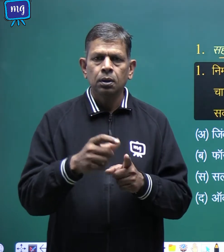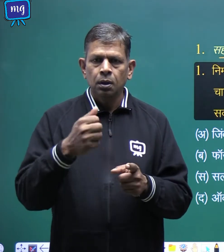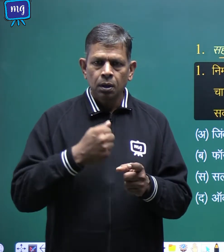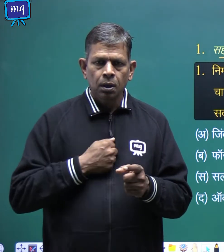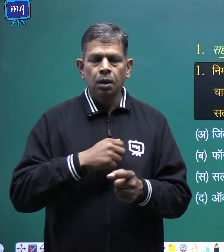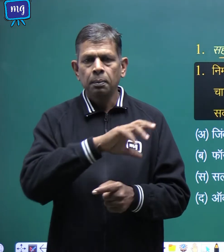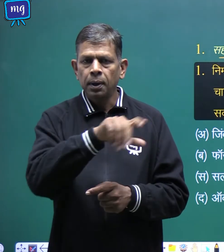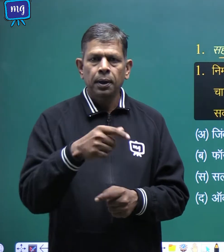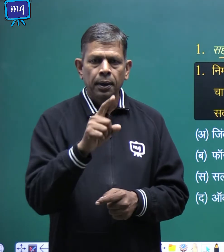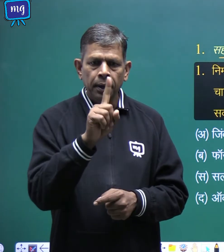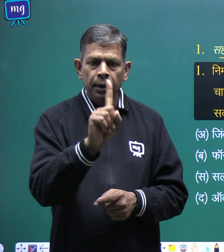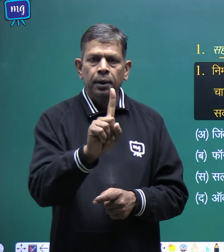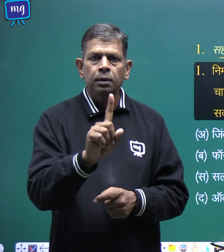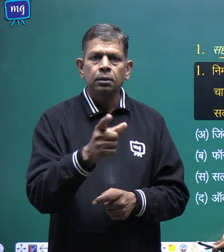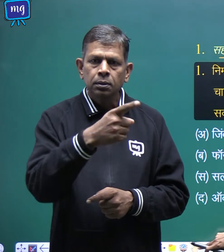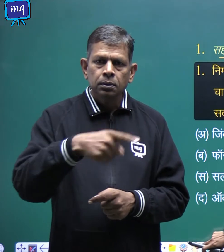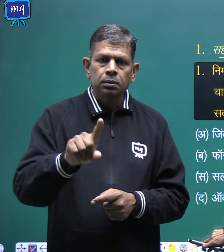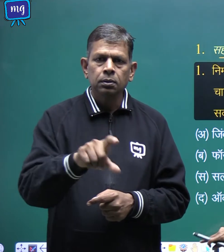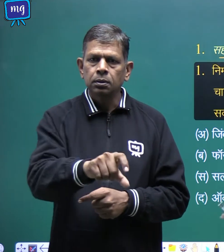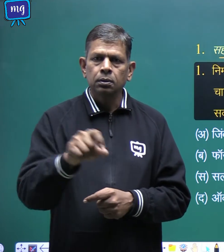हमें एक सही विकल्प का